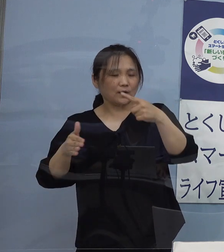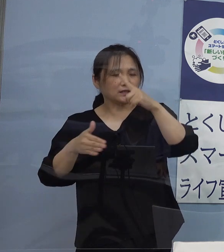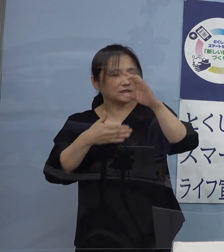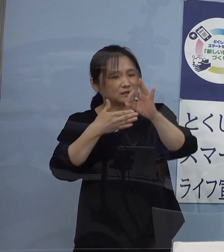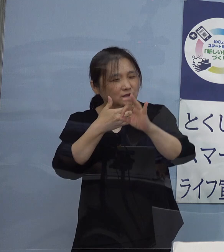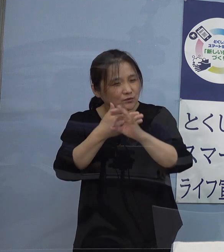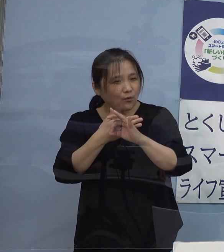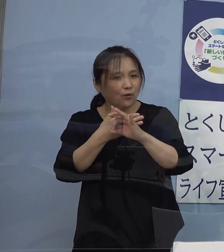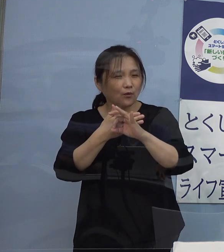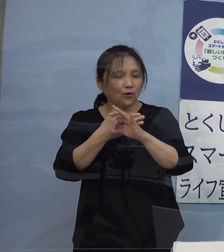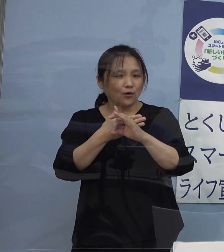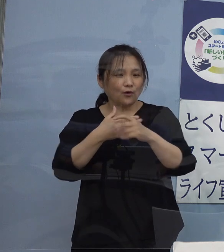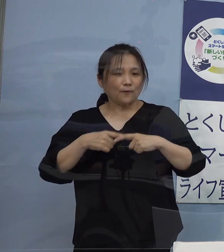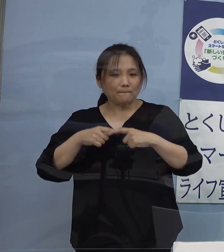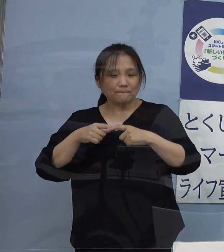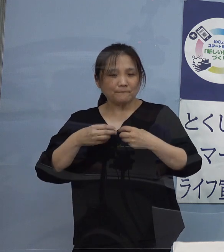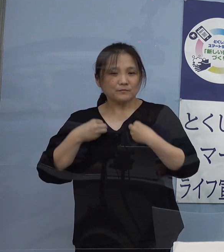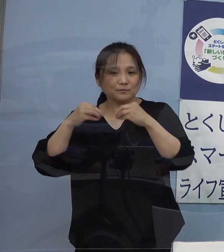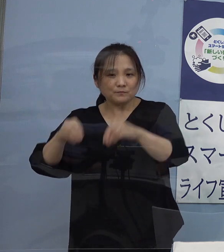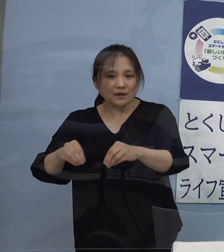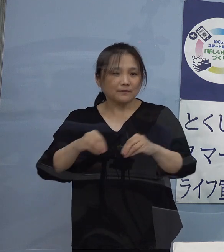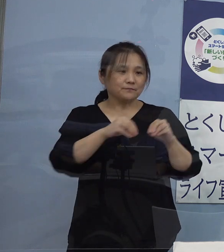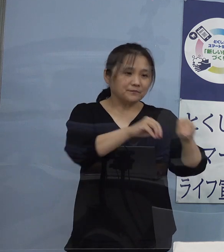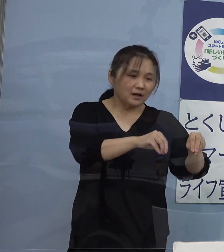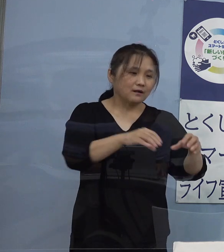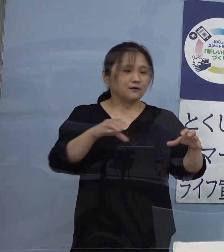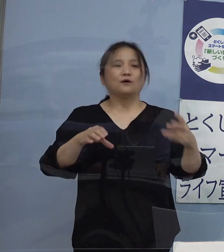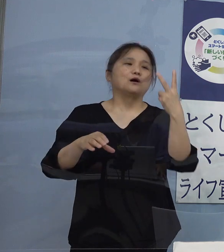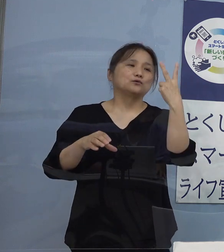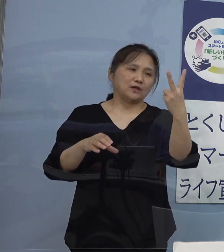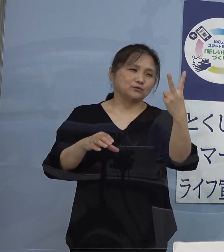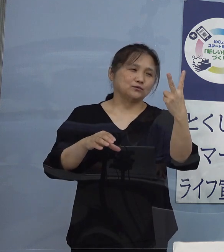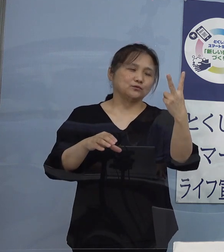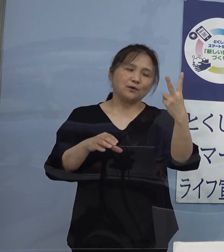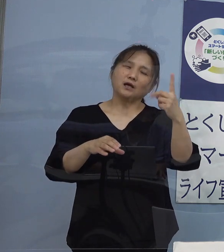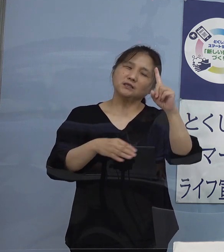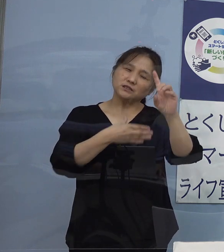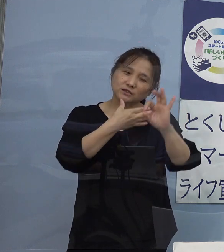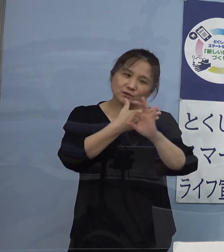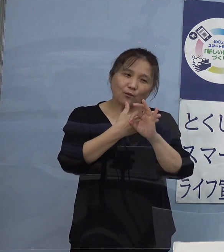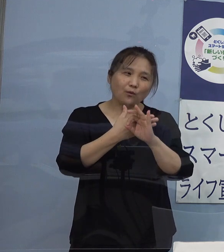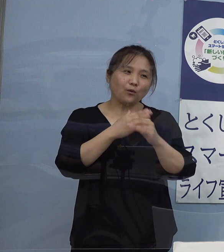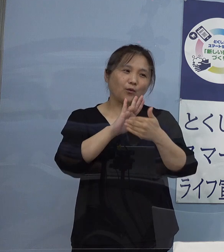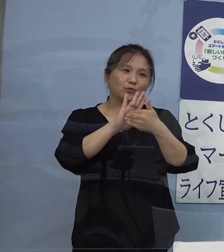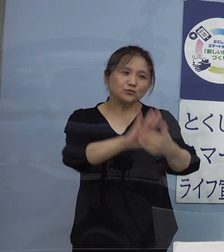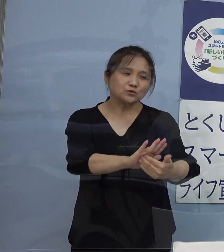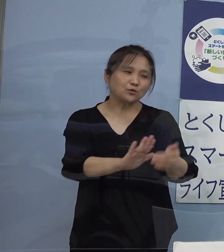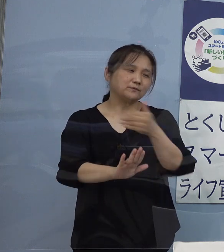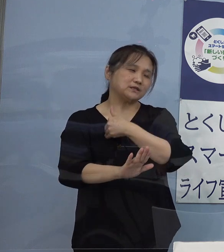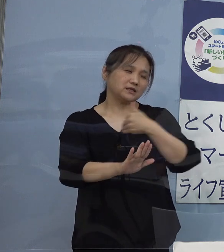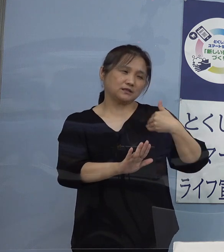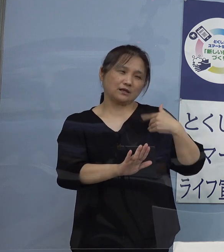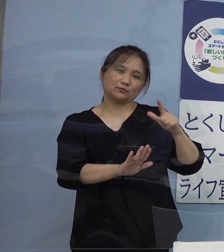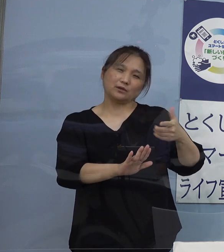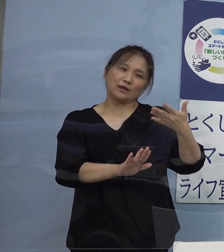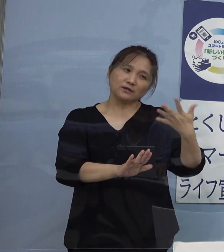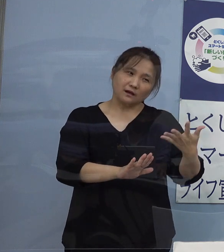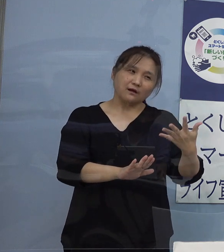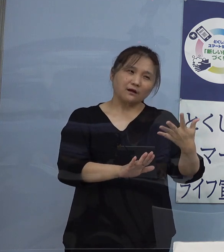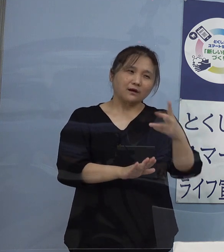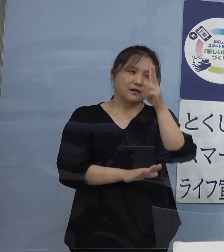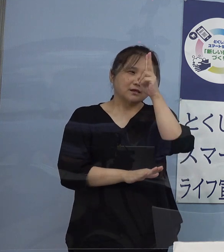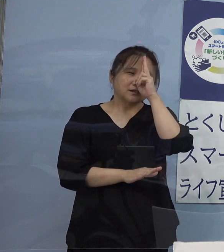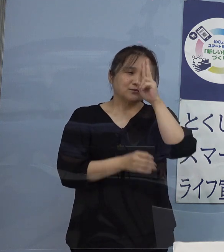2つのクラスター、一つは関連クラスターですが、まあ、封じ込めできたのではないかと思っているんですが、この昼カラオケ